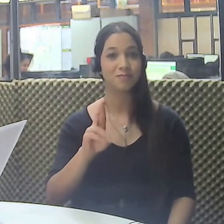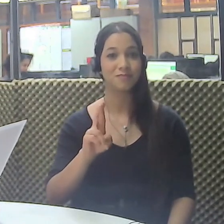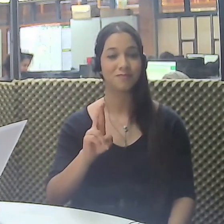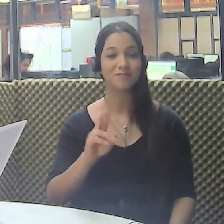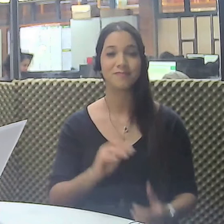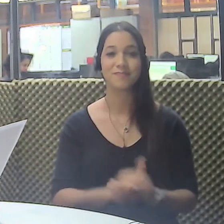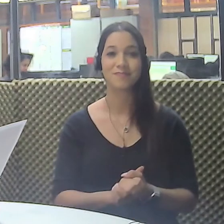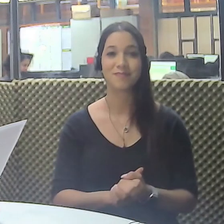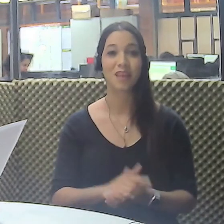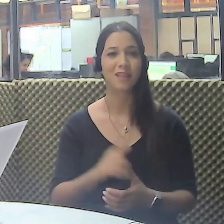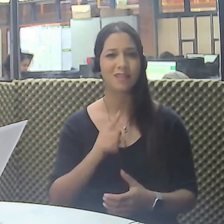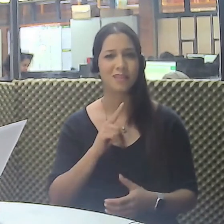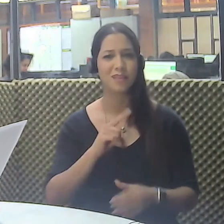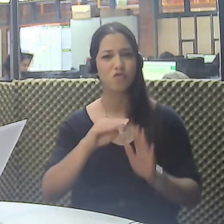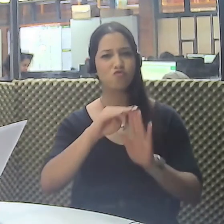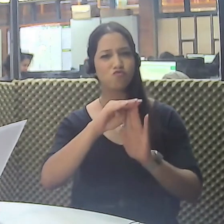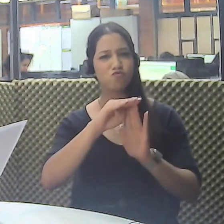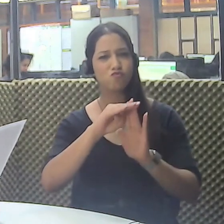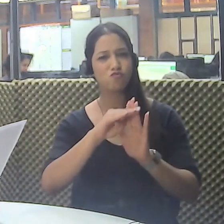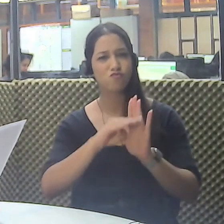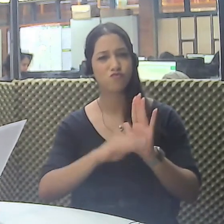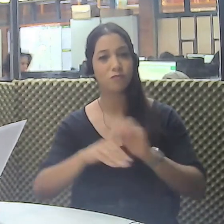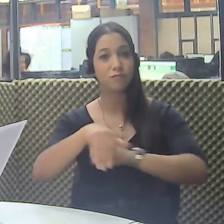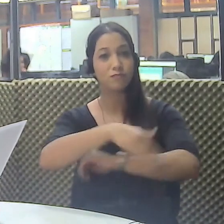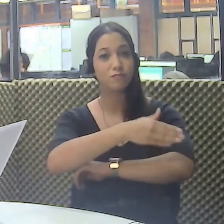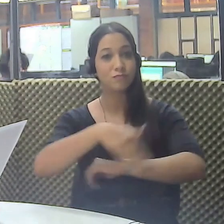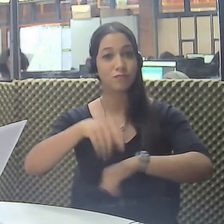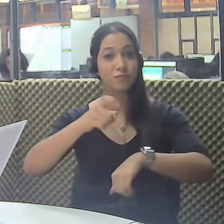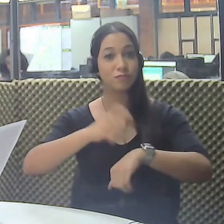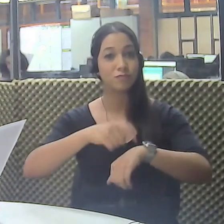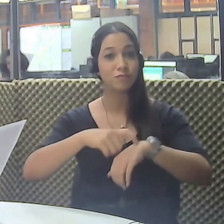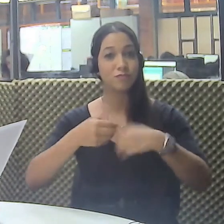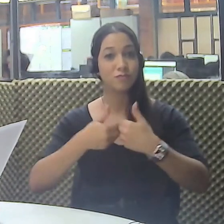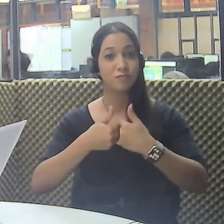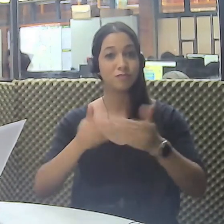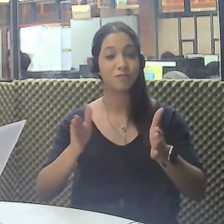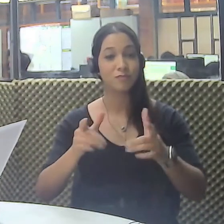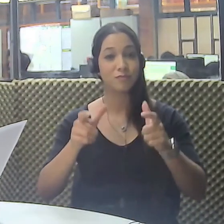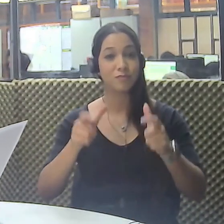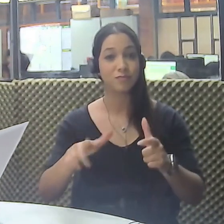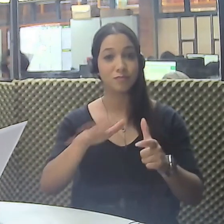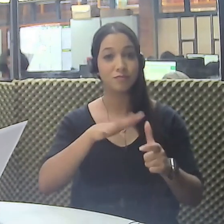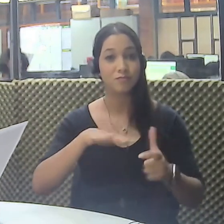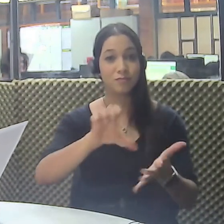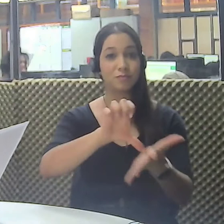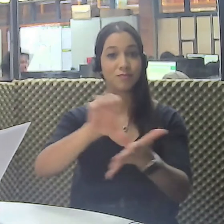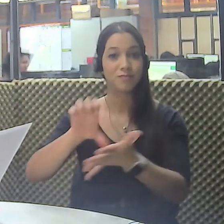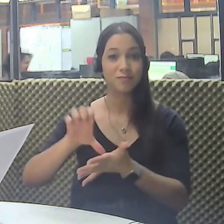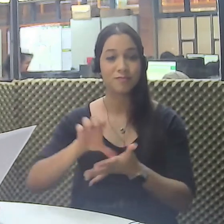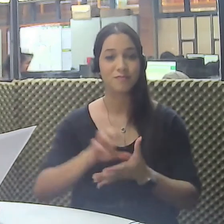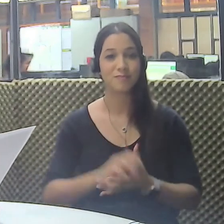www.uberlandia.mg.gov.br. Você confere a lista com os endereços e horários de funcionamento de cada unidade.